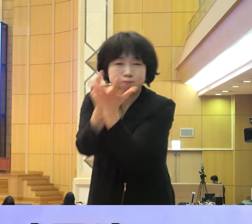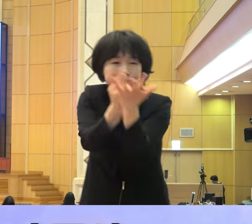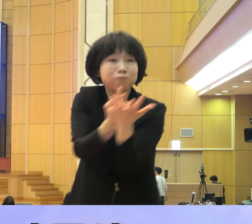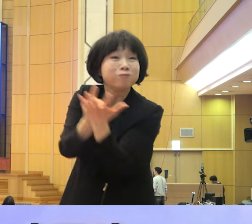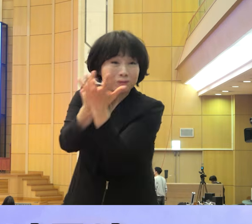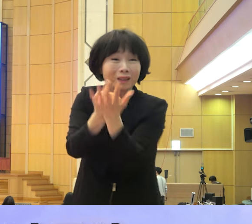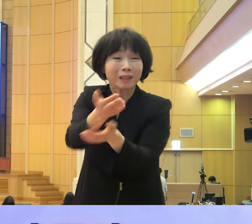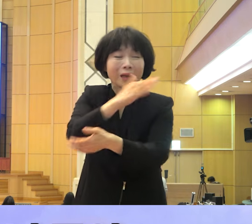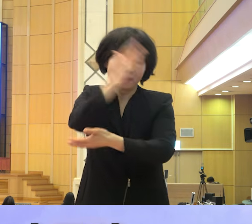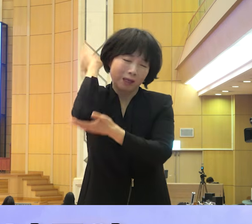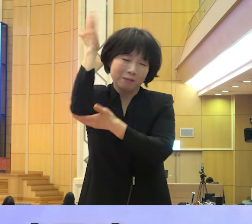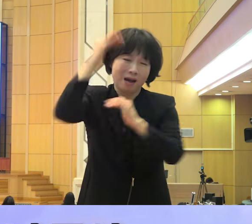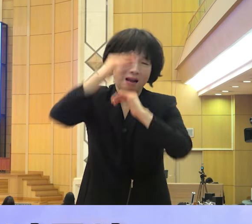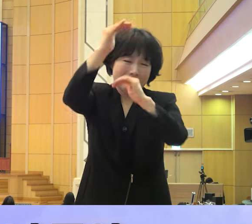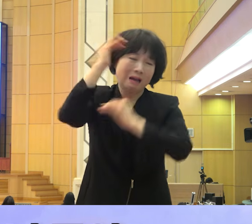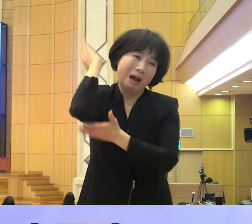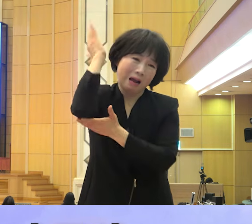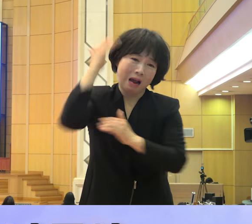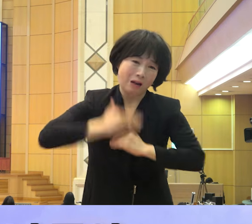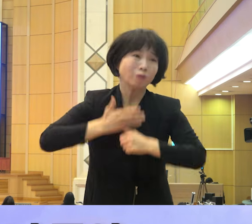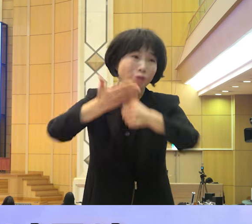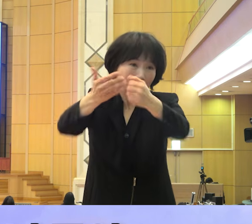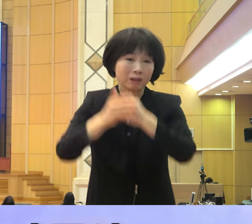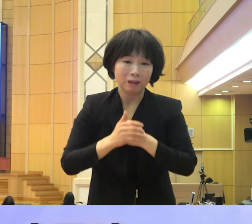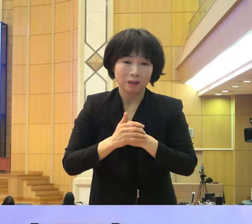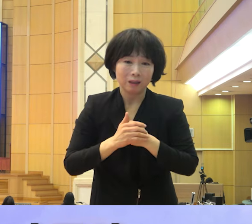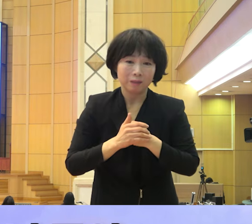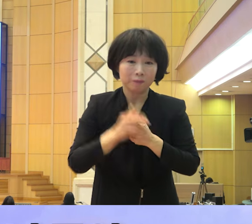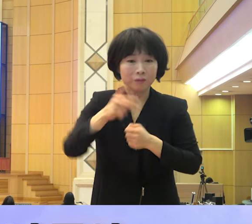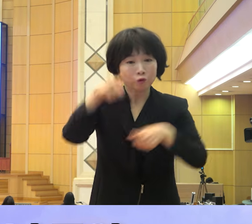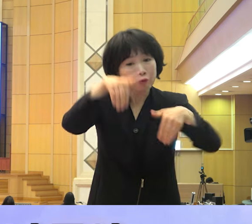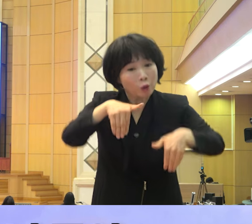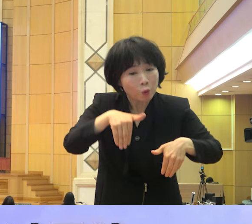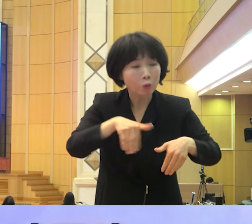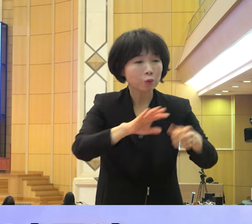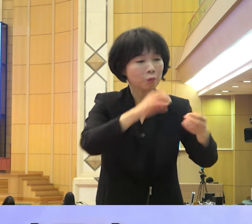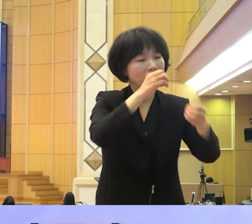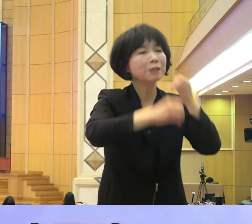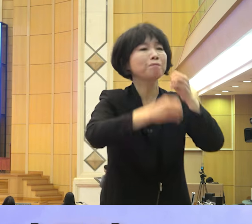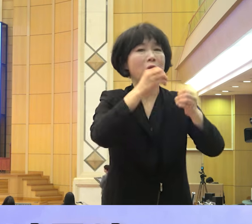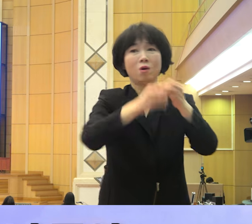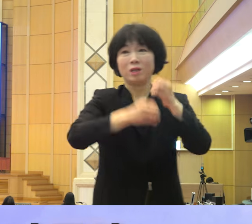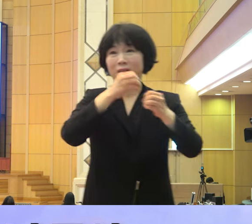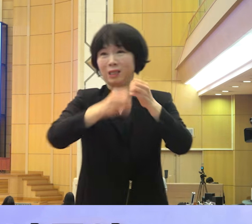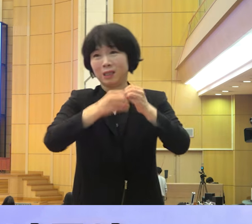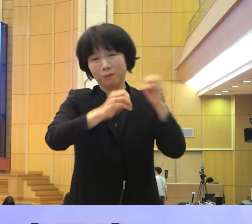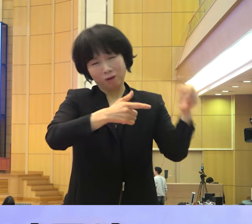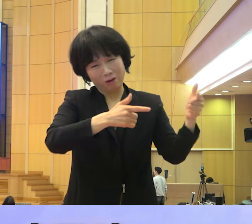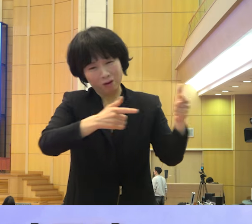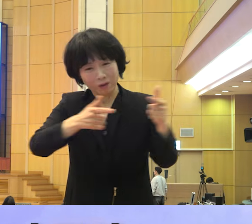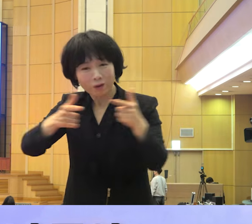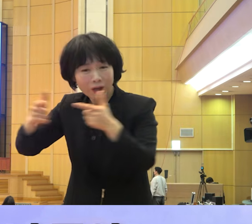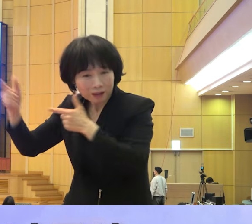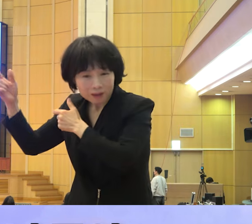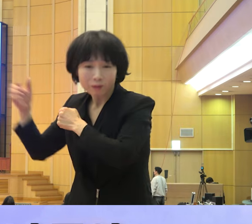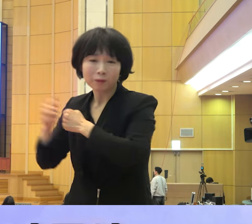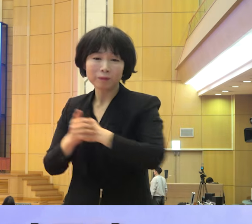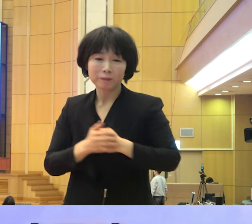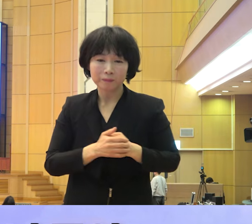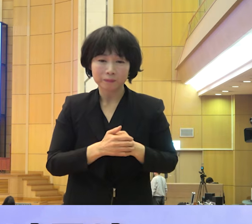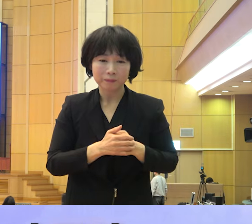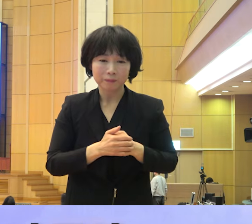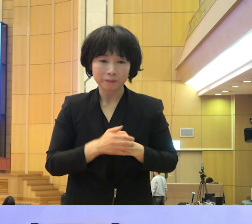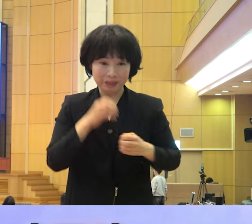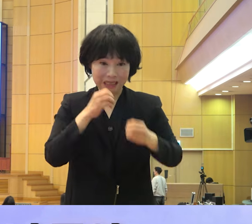바 선자의 글, 시편, 심지어 성경의 시편 1장부터 160편까지 있는